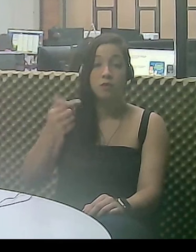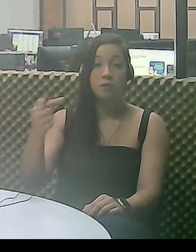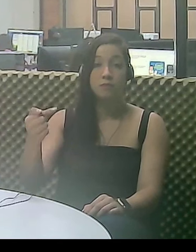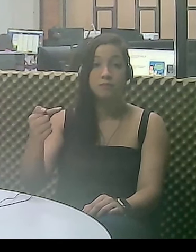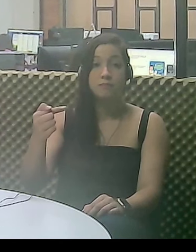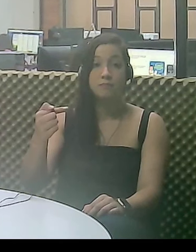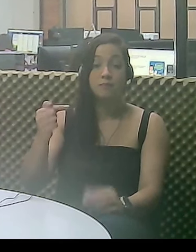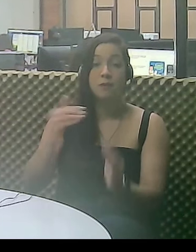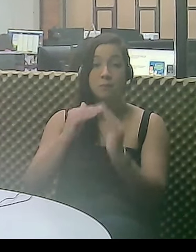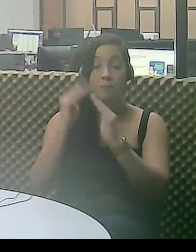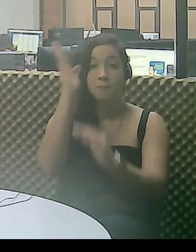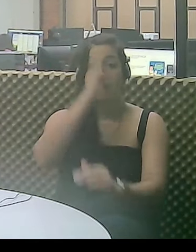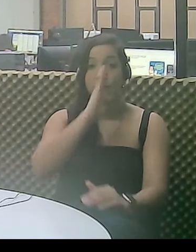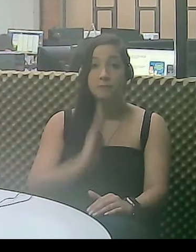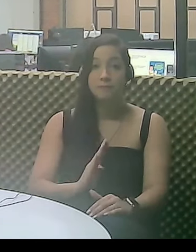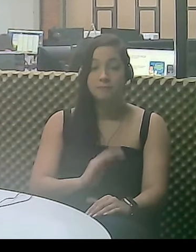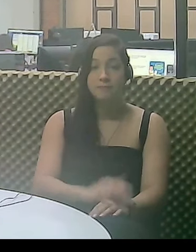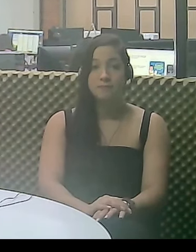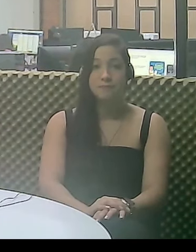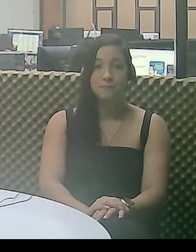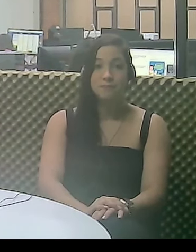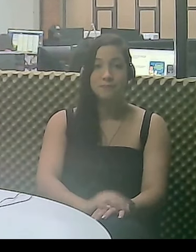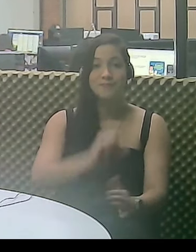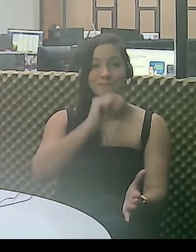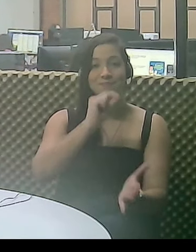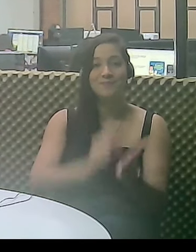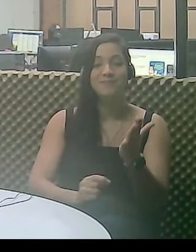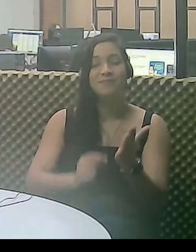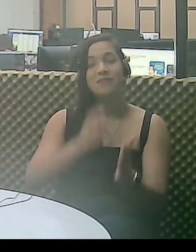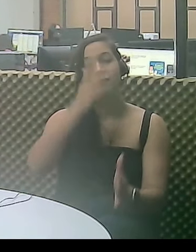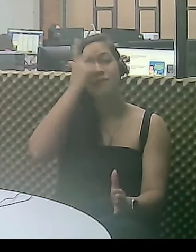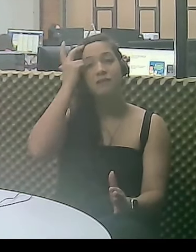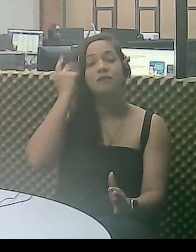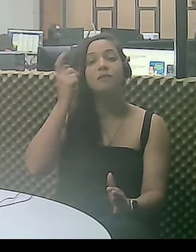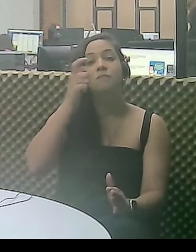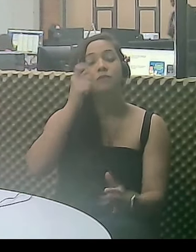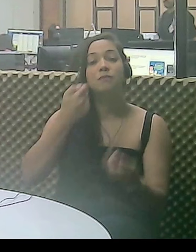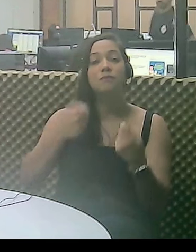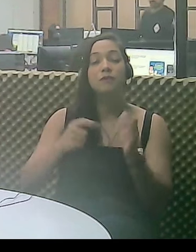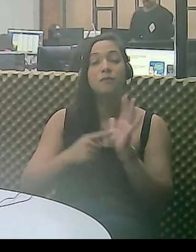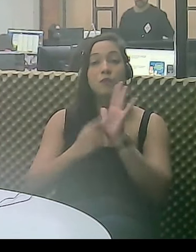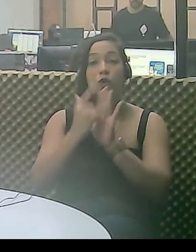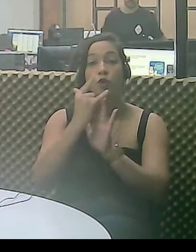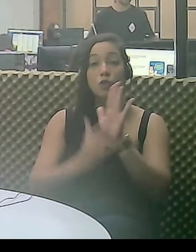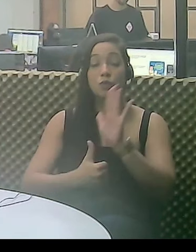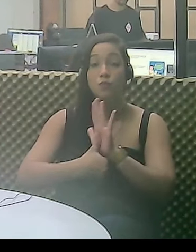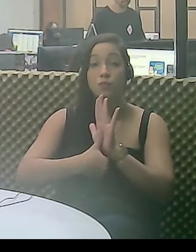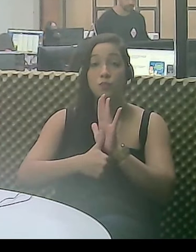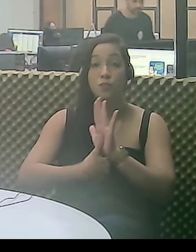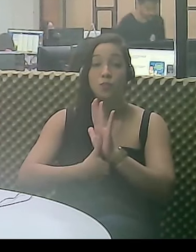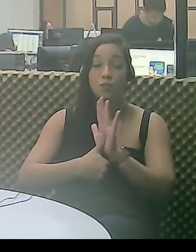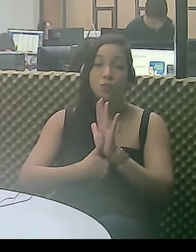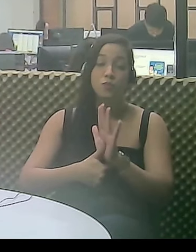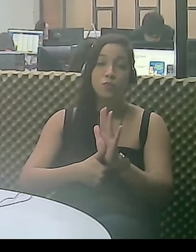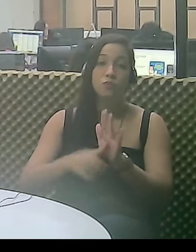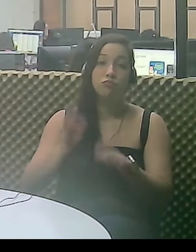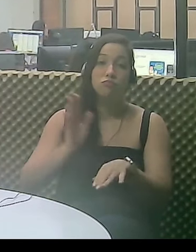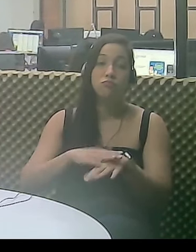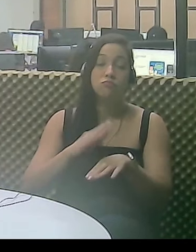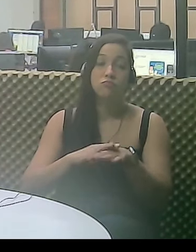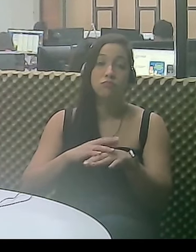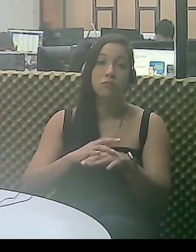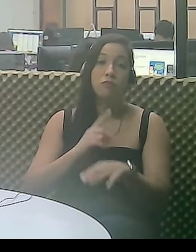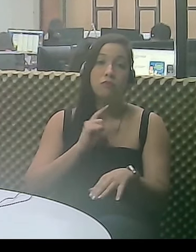5777, Bairro Brasil. Para o cadastro, o interessado deve apresentar documentos pessoais, no caso do autônomo que